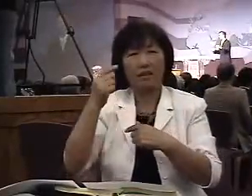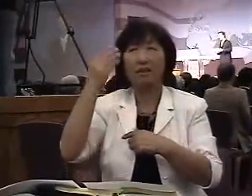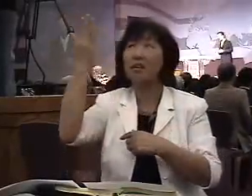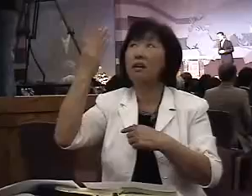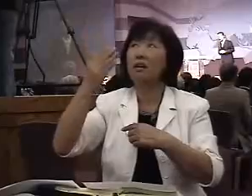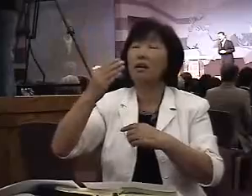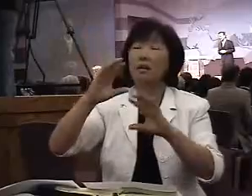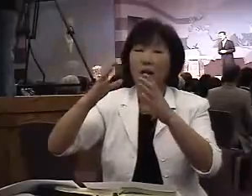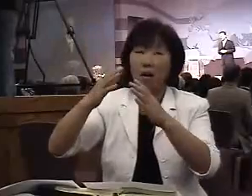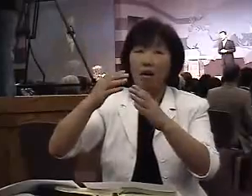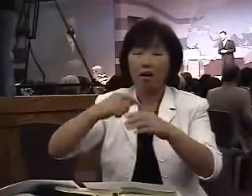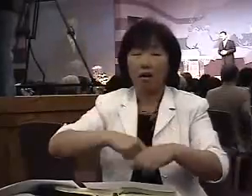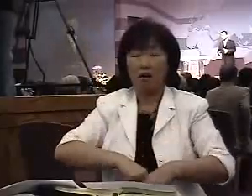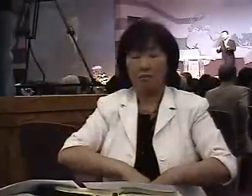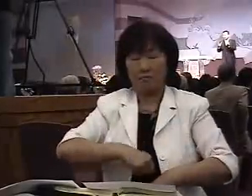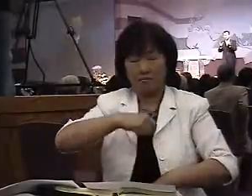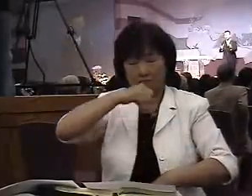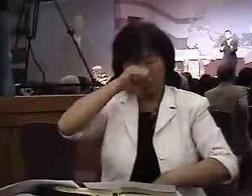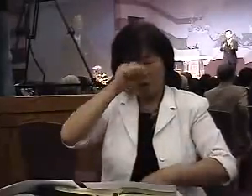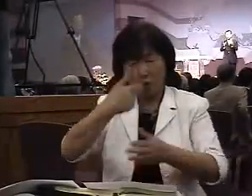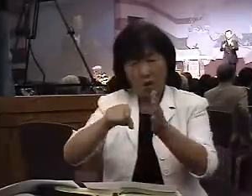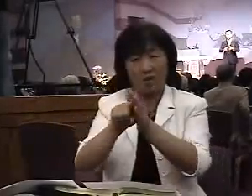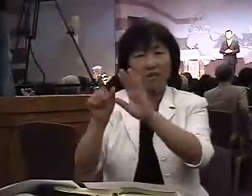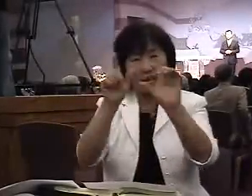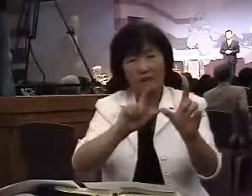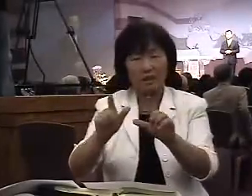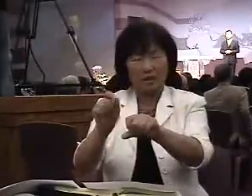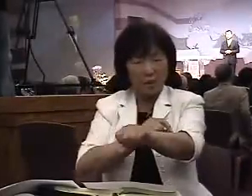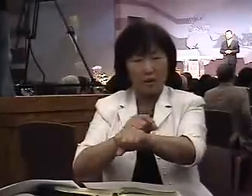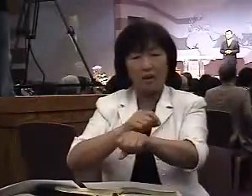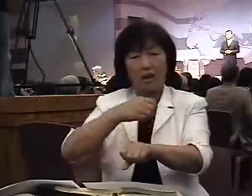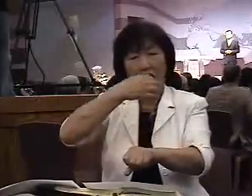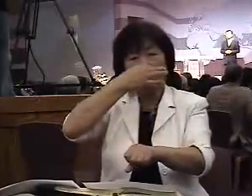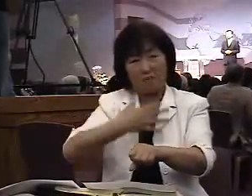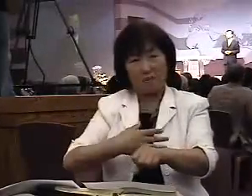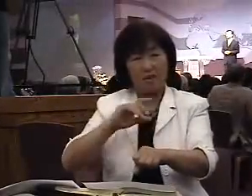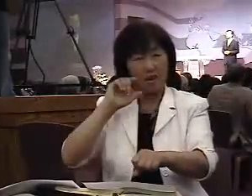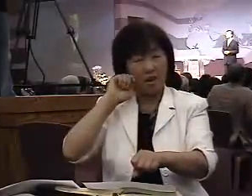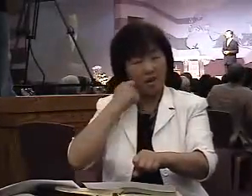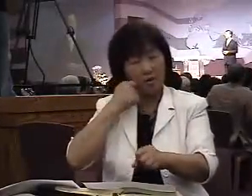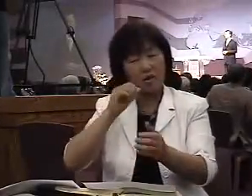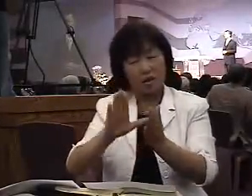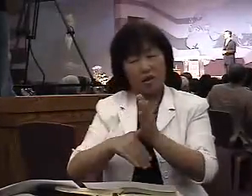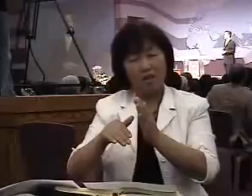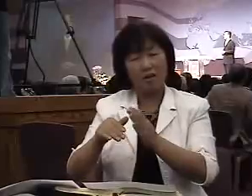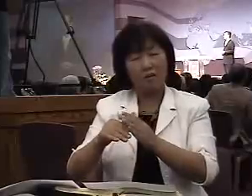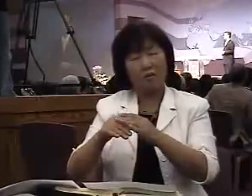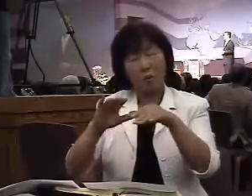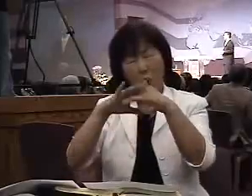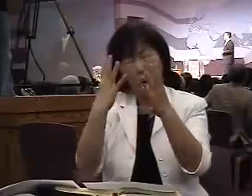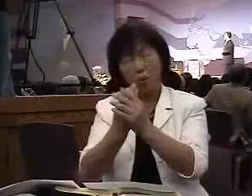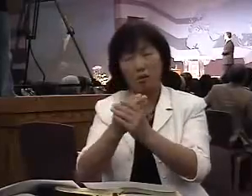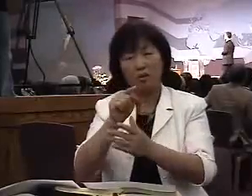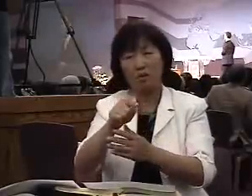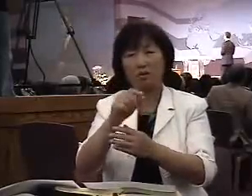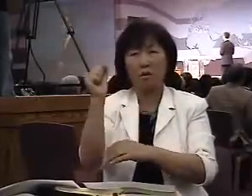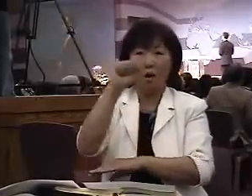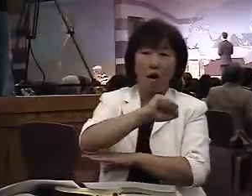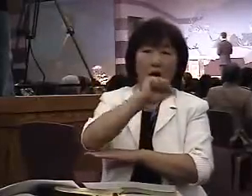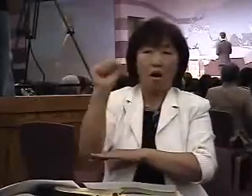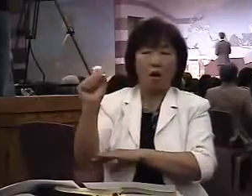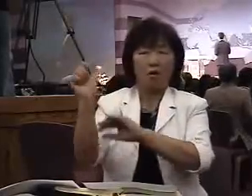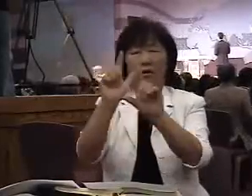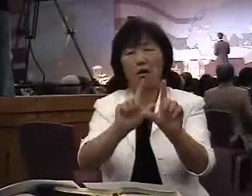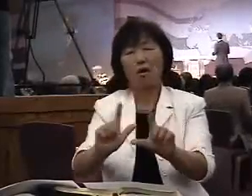구하며 살아야 되겠지만 특별히 힘들고 어려울 때 특별히 모든 것이 요동하며 지금